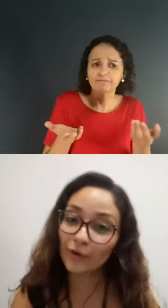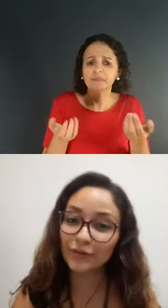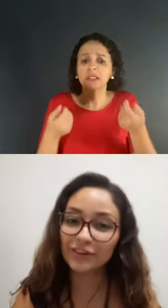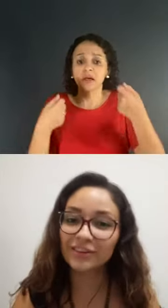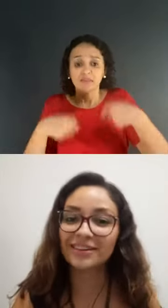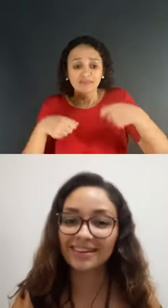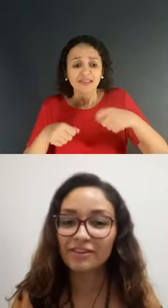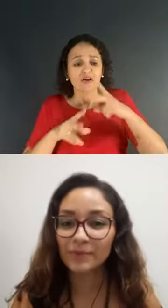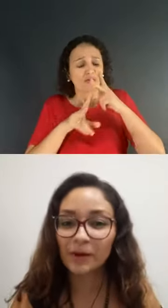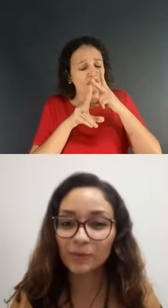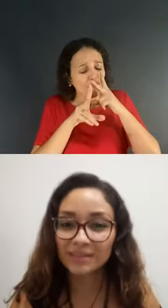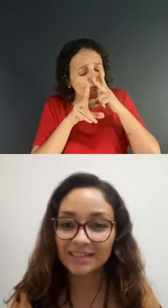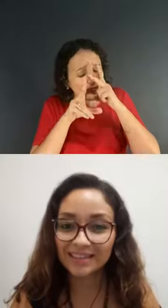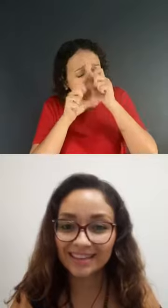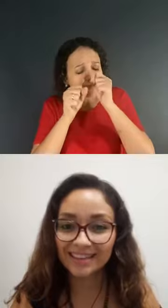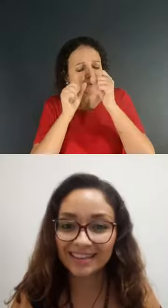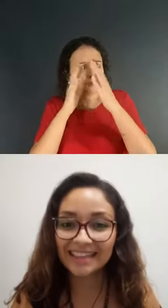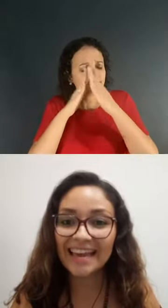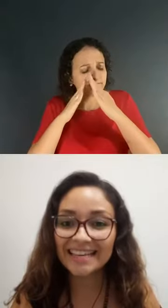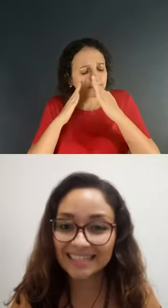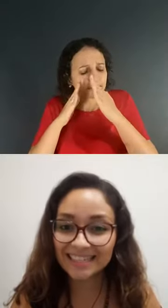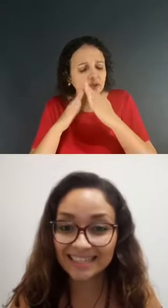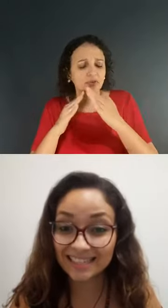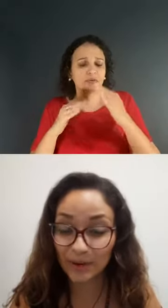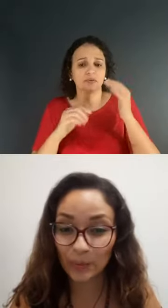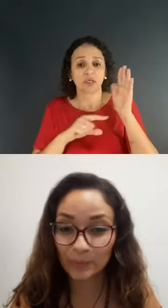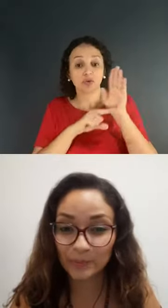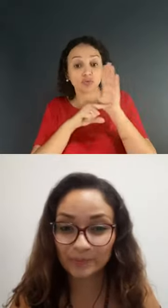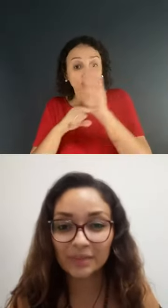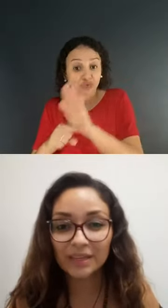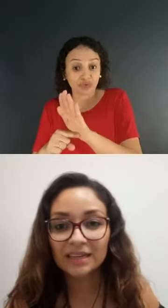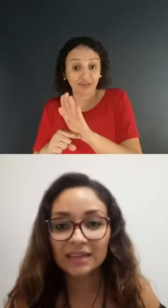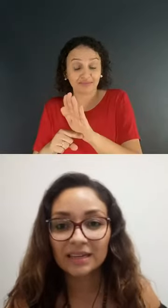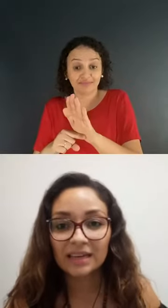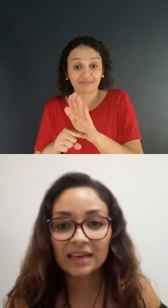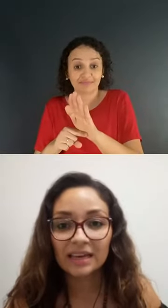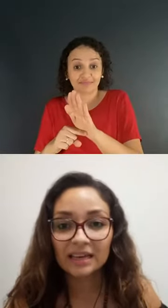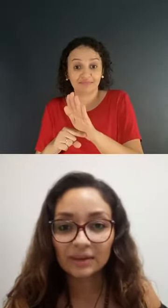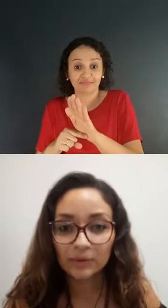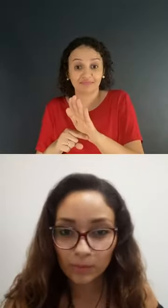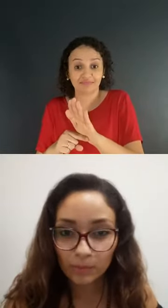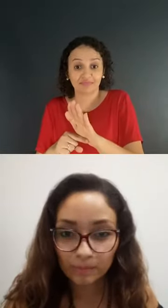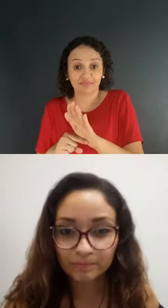muito forte para conseguir ter essa decisão.